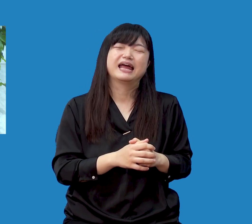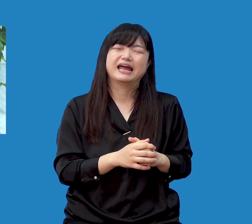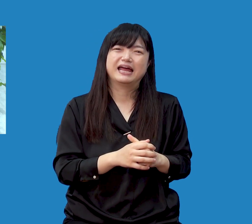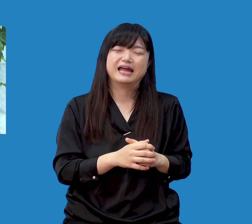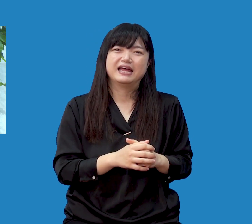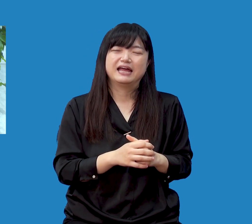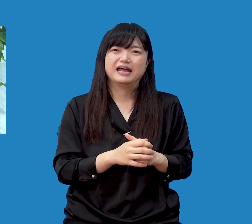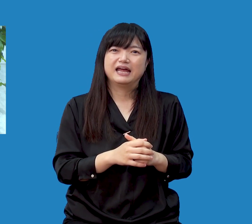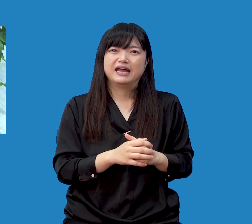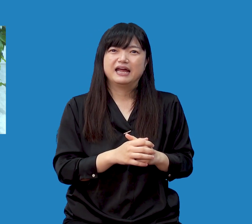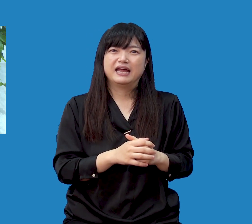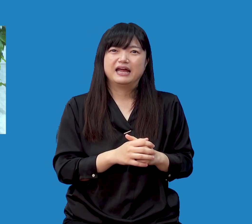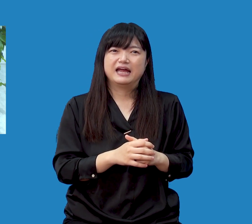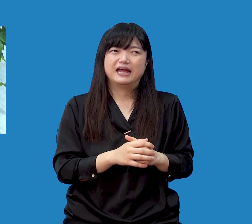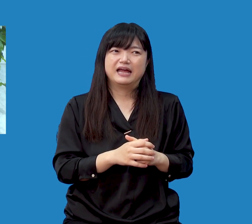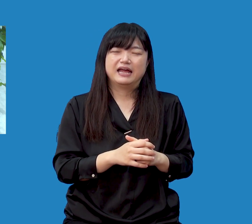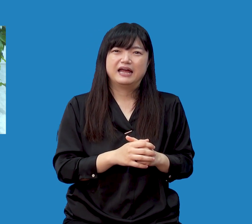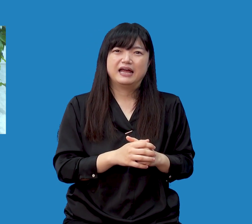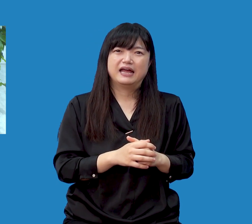남겼다지요.